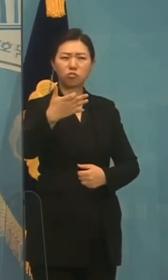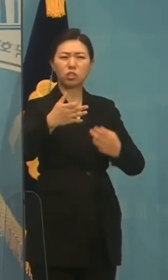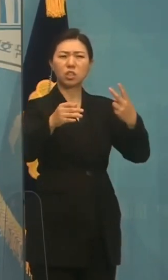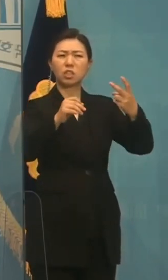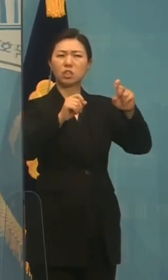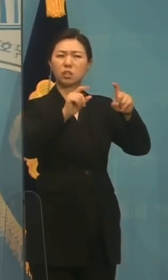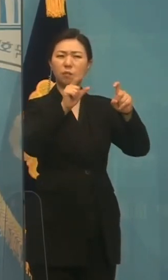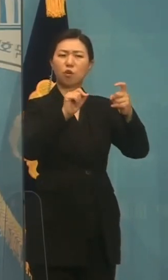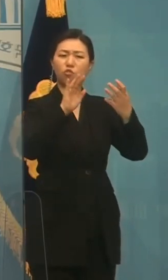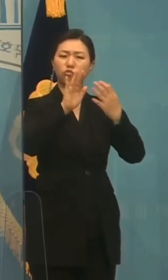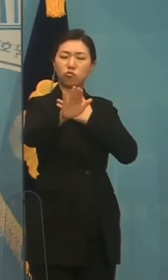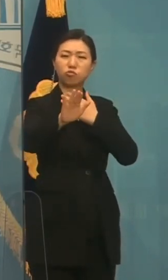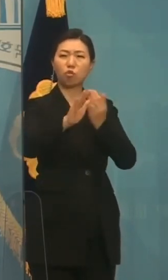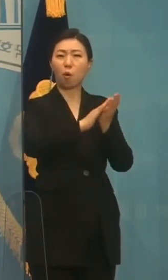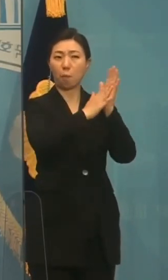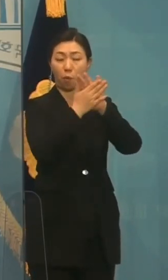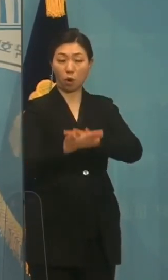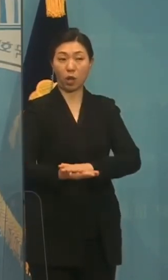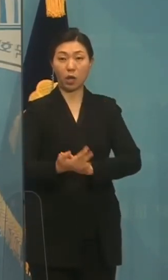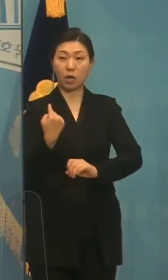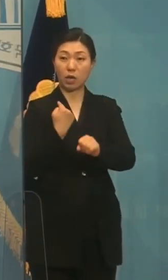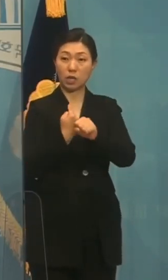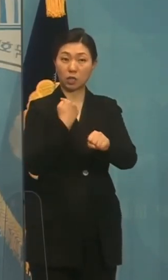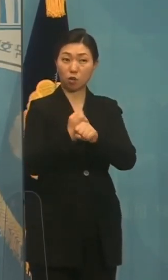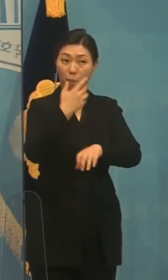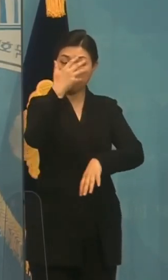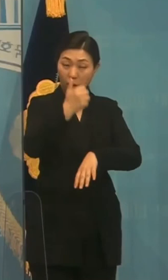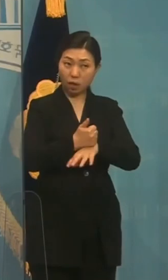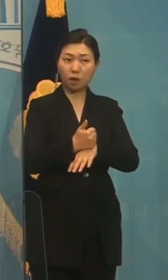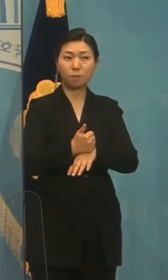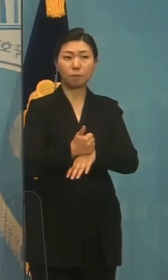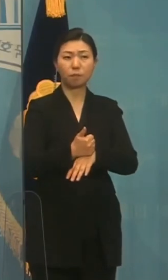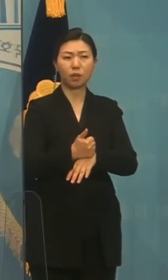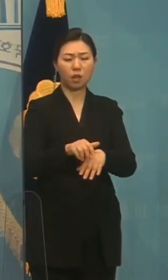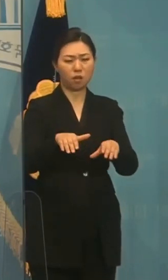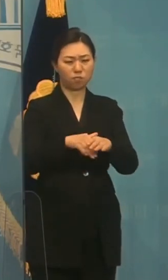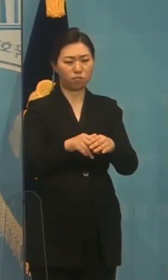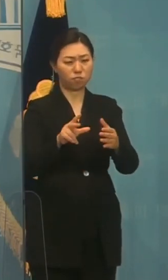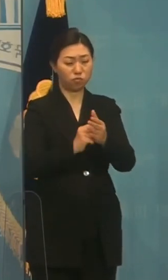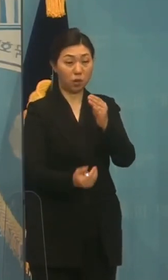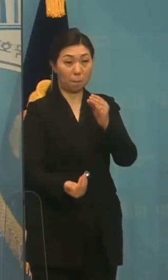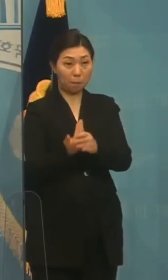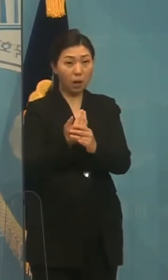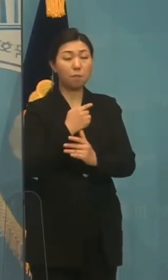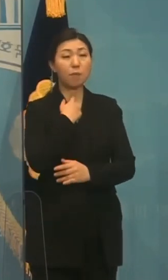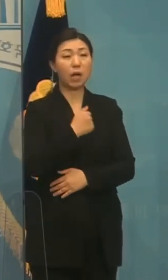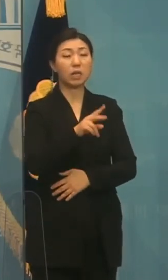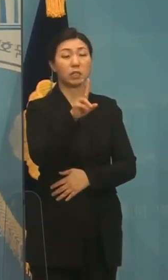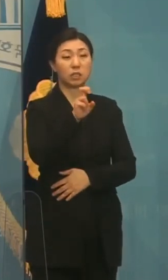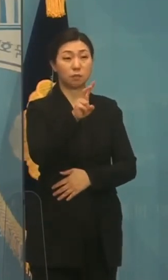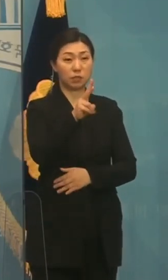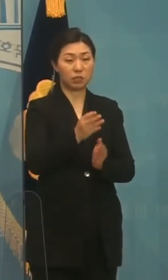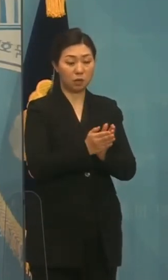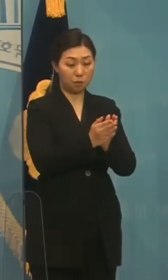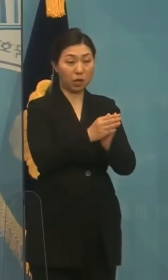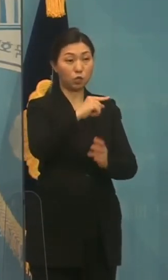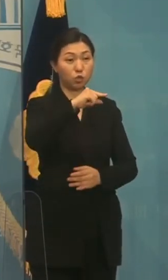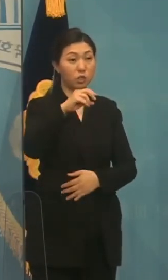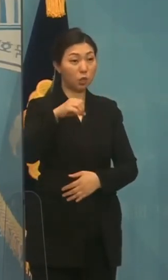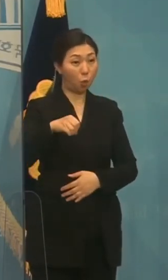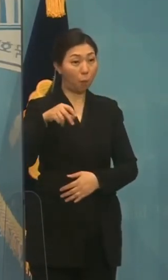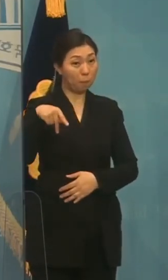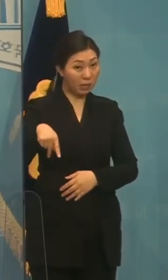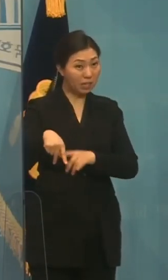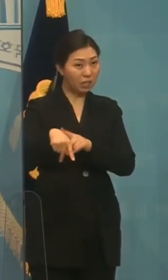변했습니다. 작년 연말에 여러분 이번에 문제가 됐던 22사단에서 GOP 철책을 통해서 기순한